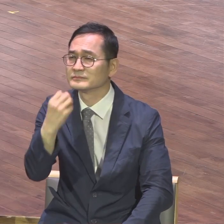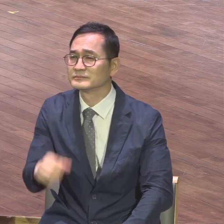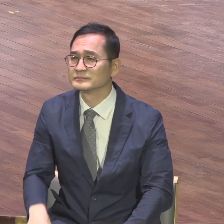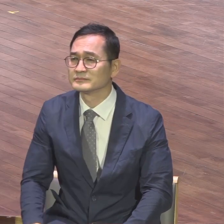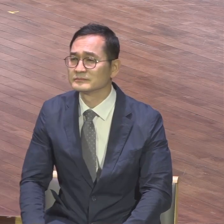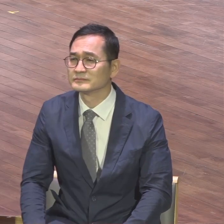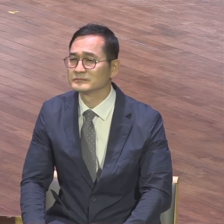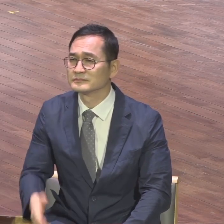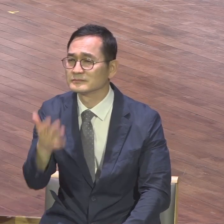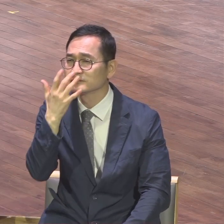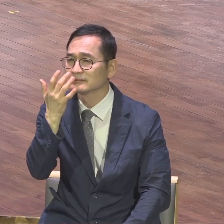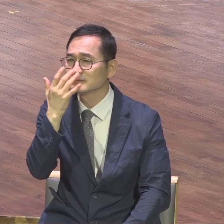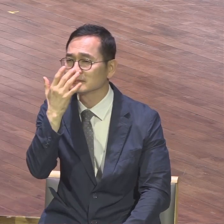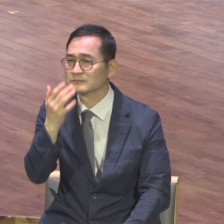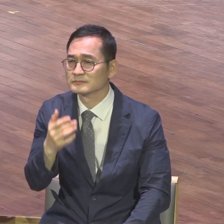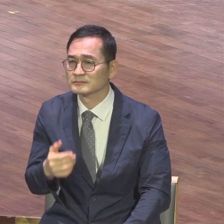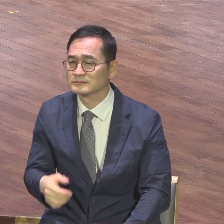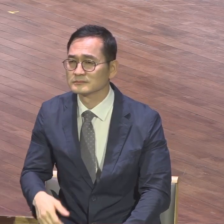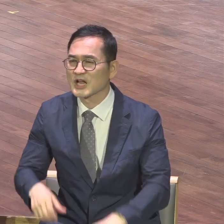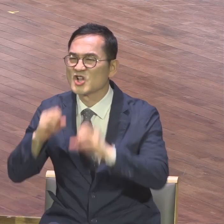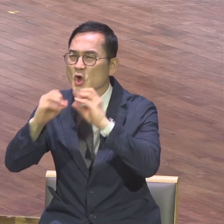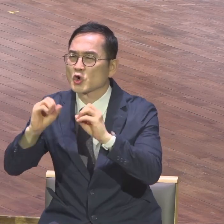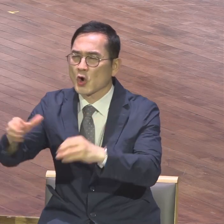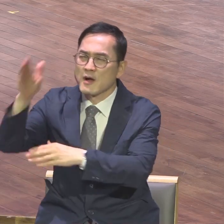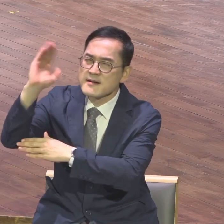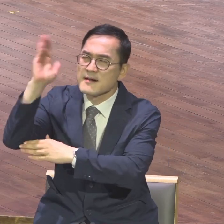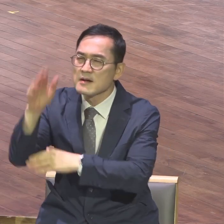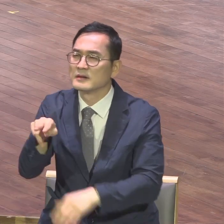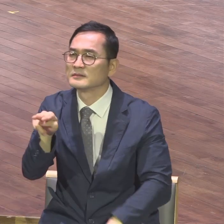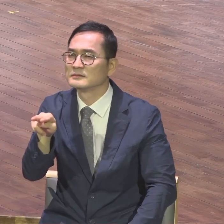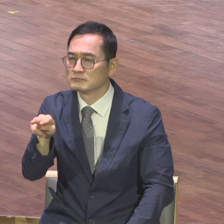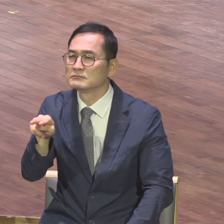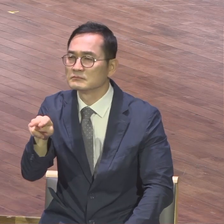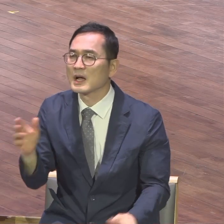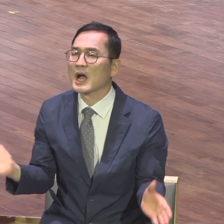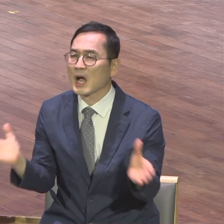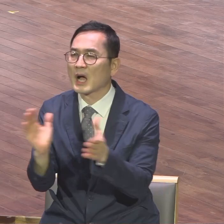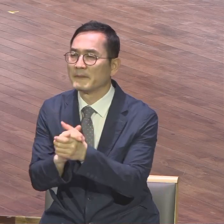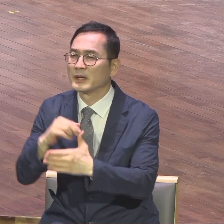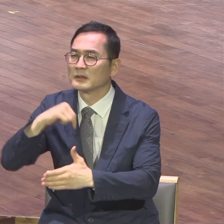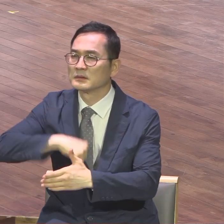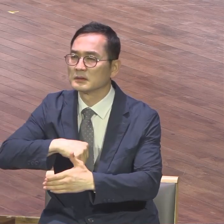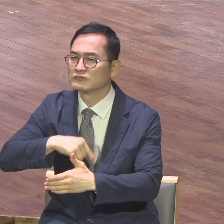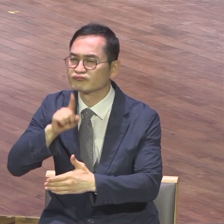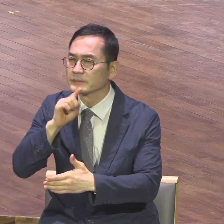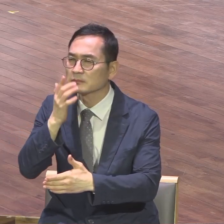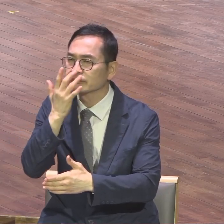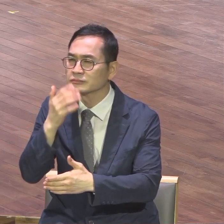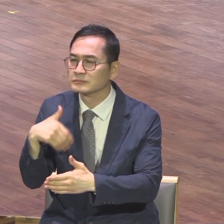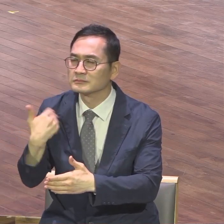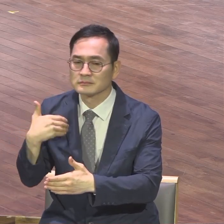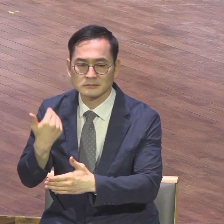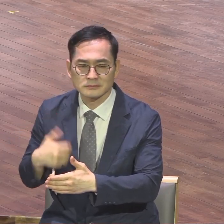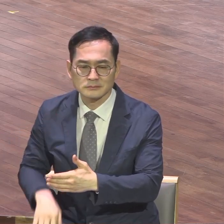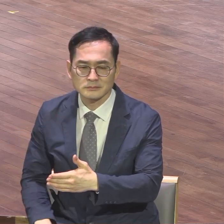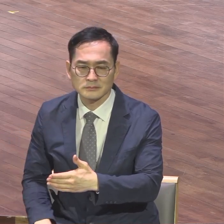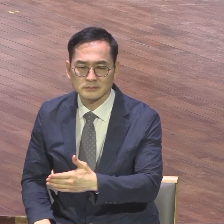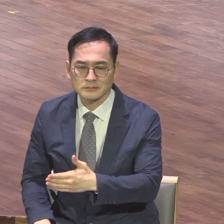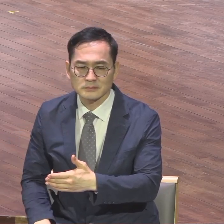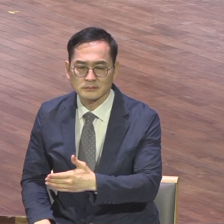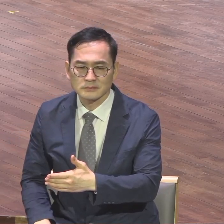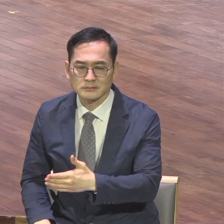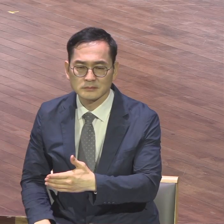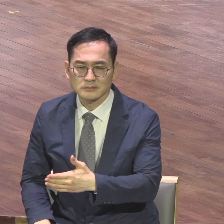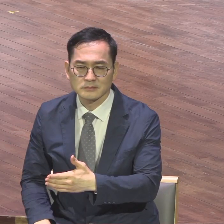성교 가슴에 안 부딪혀. 뭐 성교를 위해 예원교회가 뭐 그렇게 설립됐다. 아, 나하고 아무 상관없어.